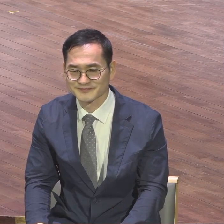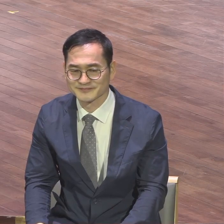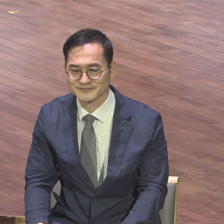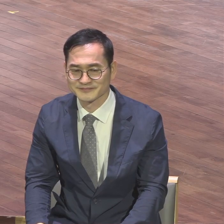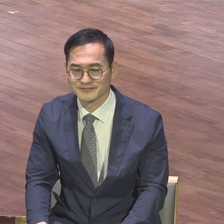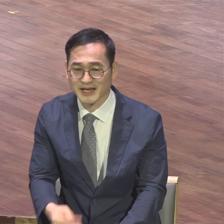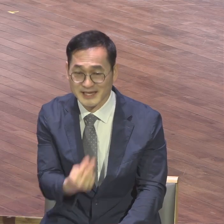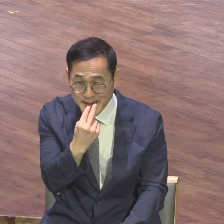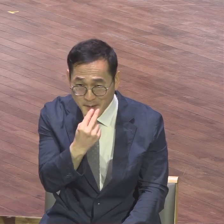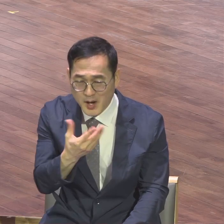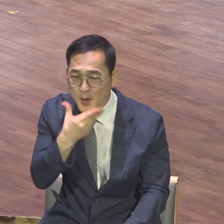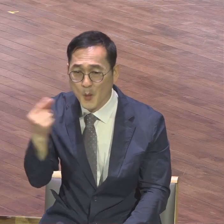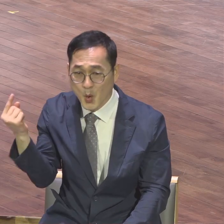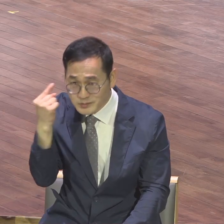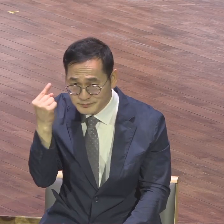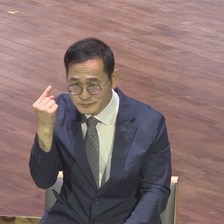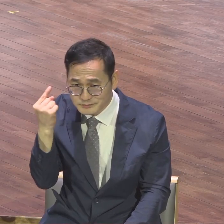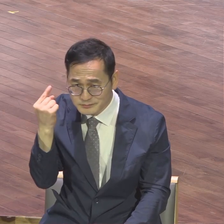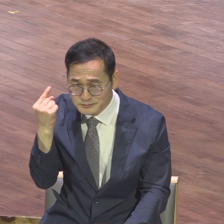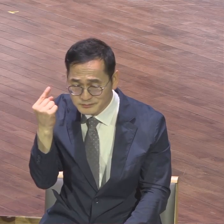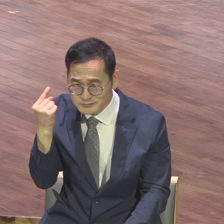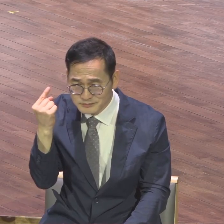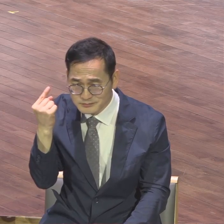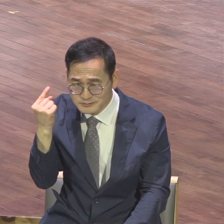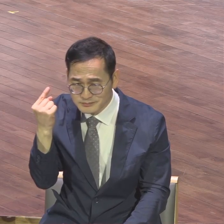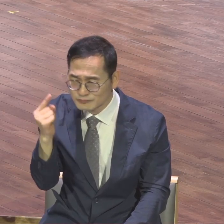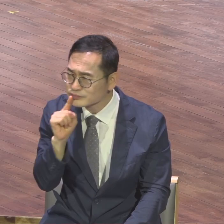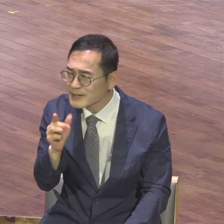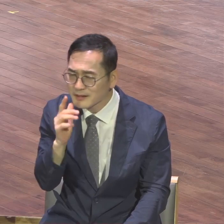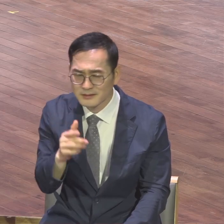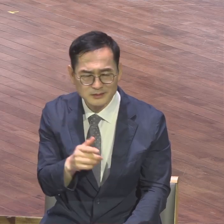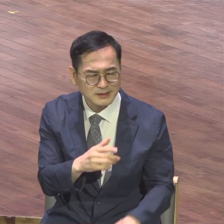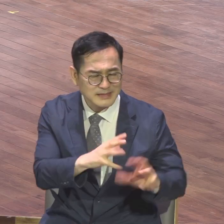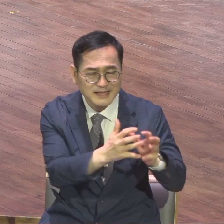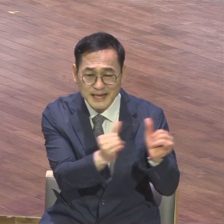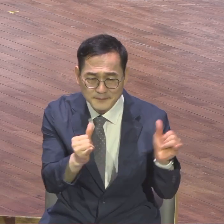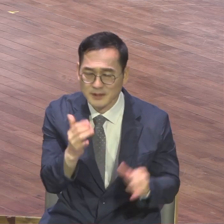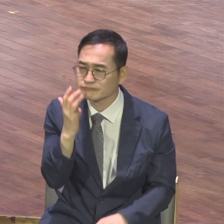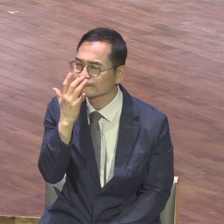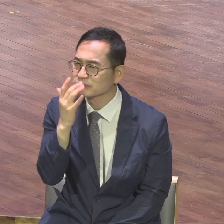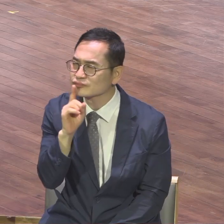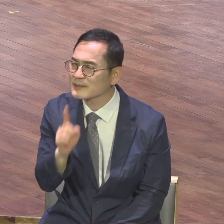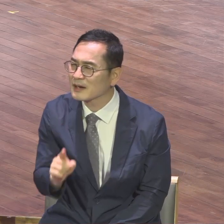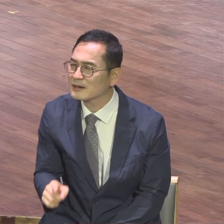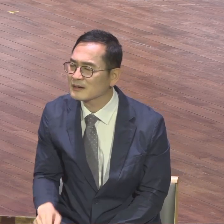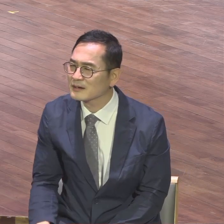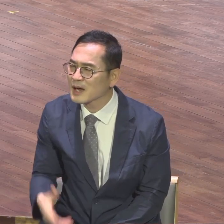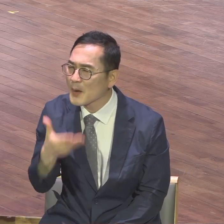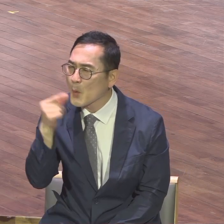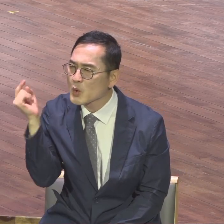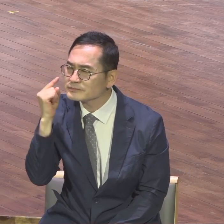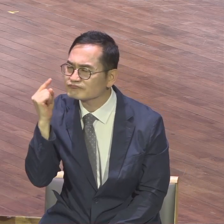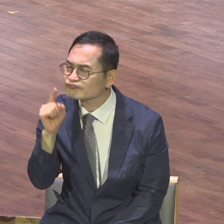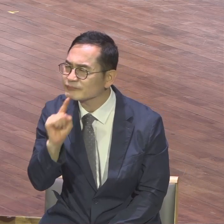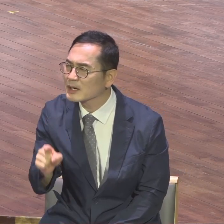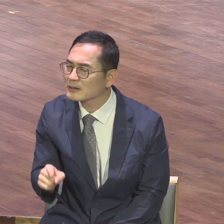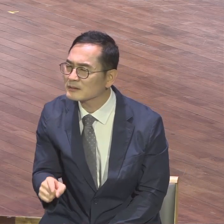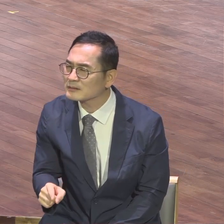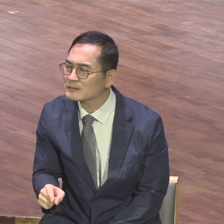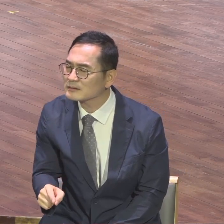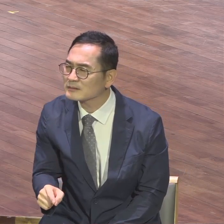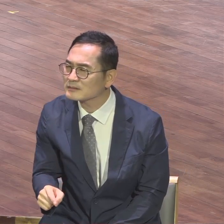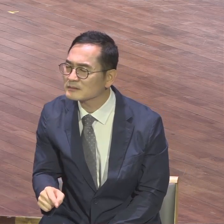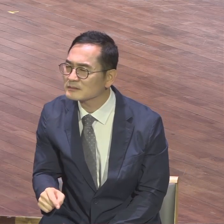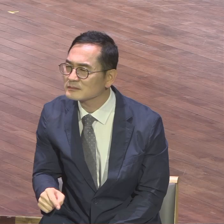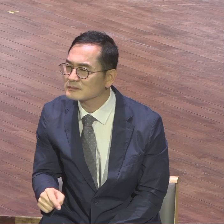생명, 복음 다 어려운 말이지요. 육에 속한 사람들은 뭔 말인지 뭐 한국말이니까 말은 알아듣는데 전혀